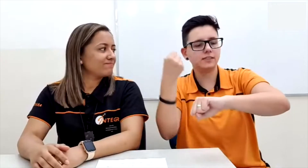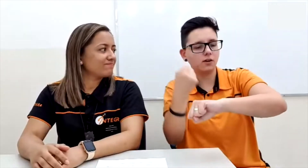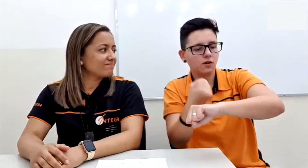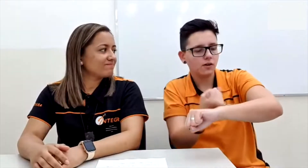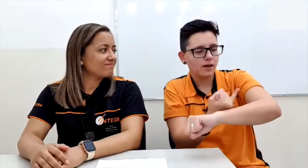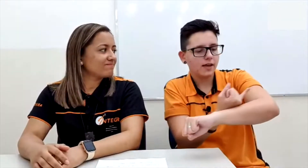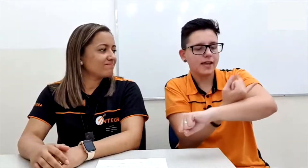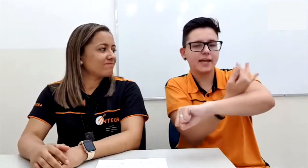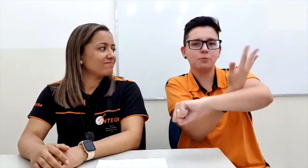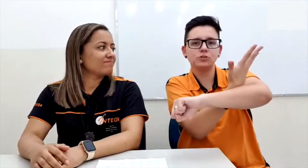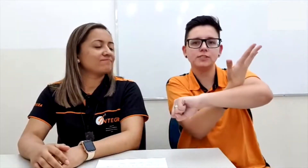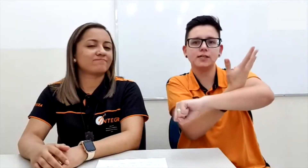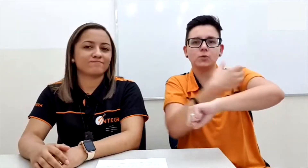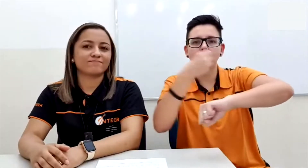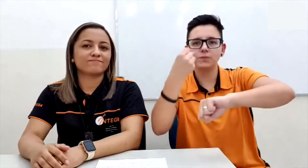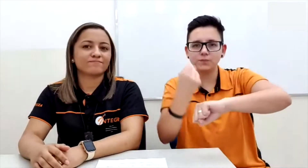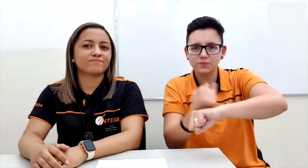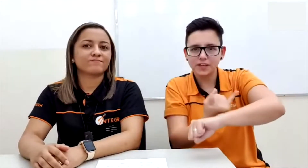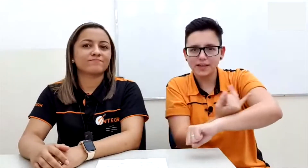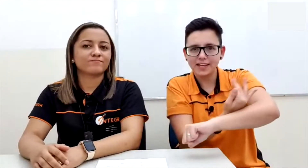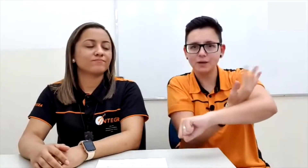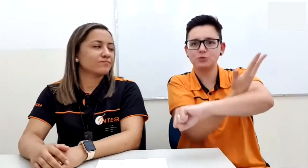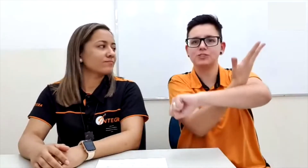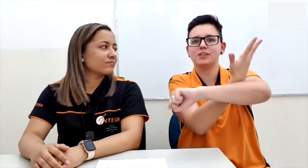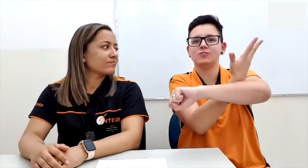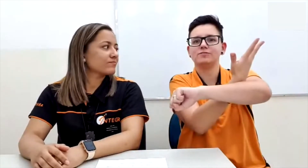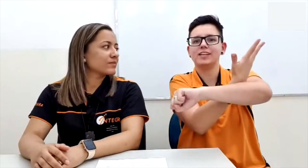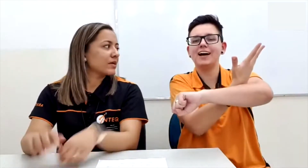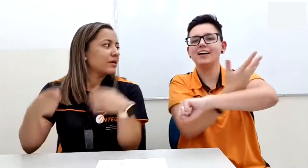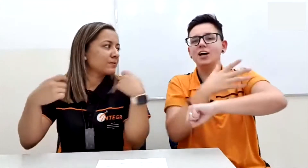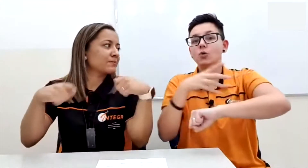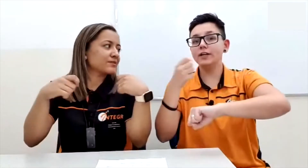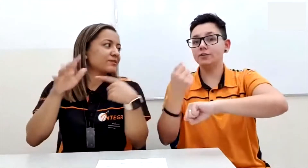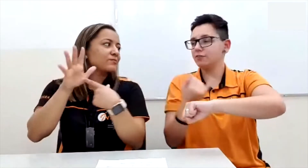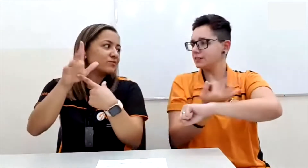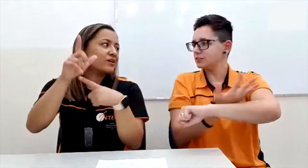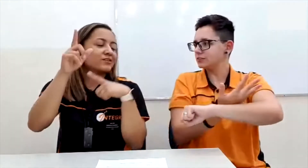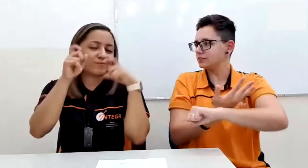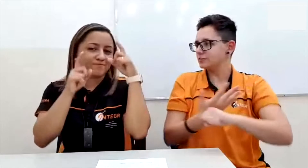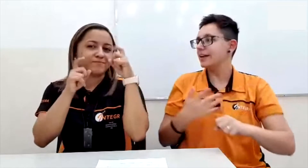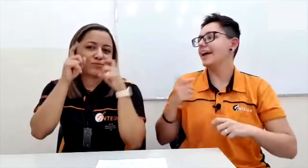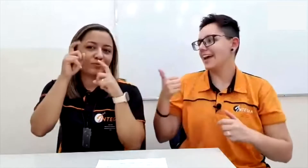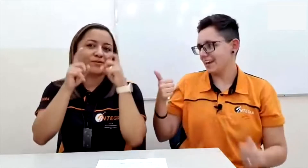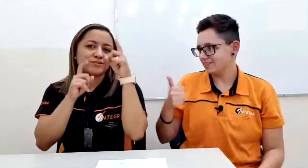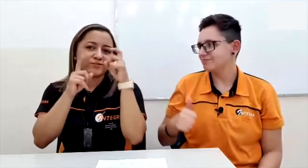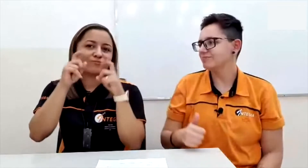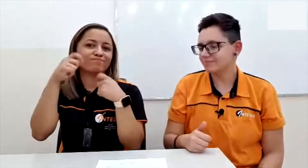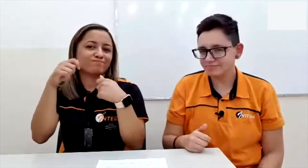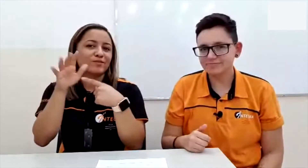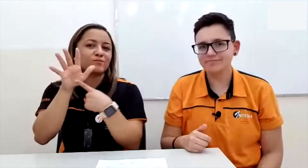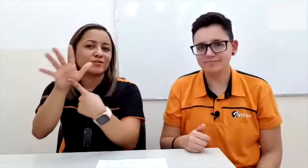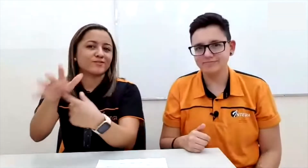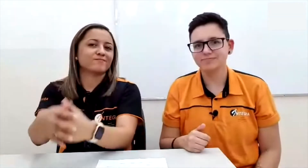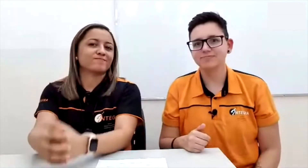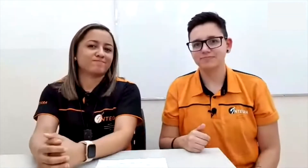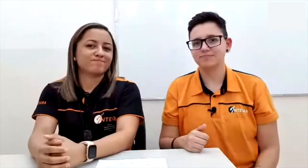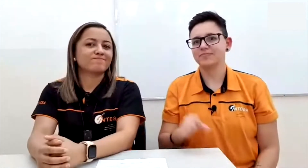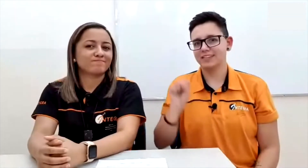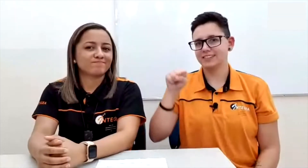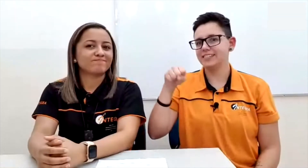ó. Emoção. Emoção, tá? Quando eu faço... Precisa mostrar a expressão também, Aline.